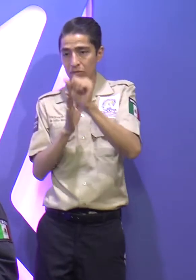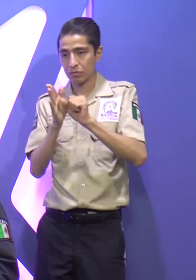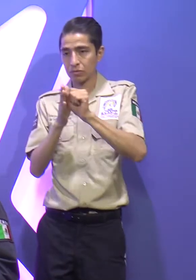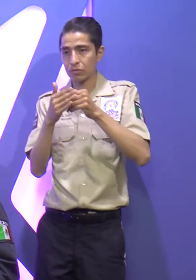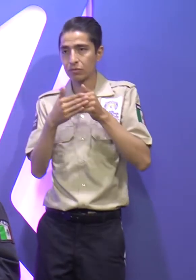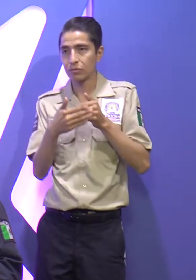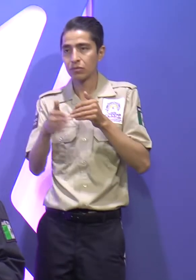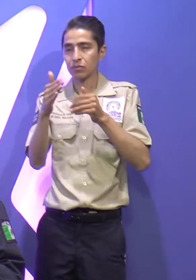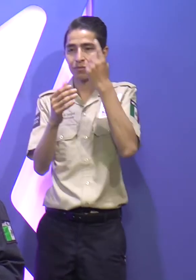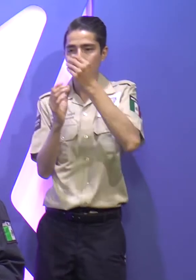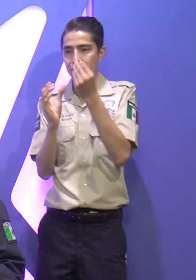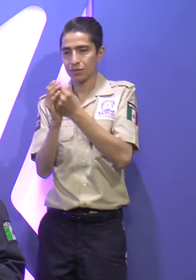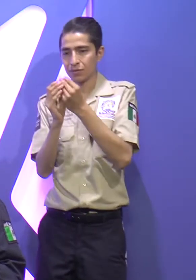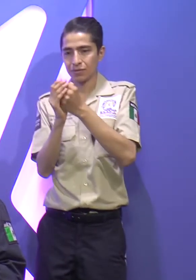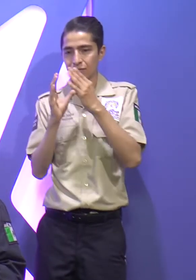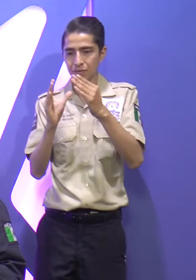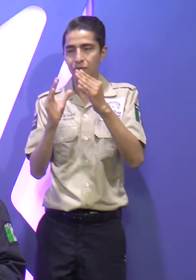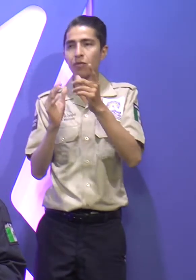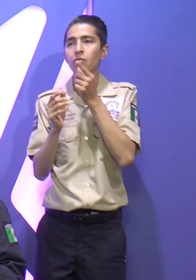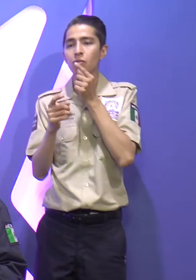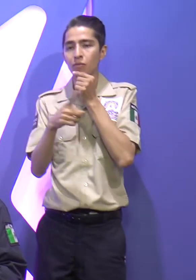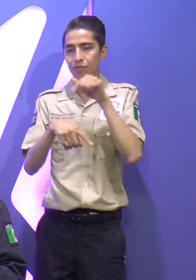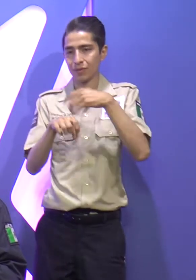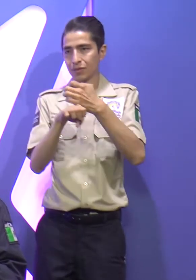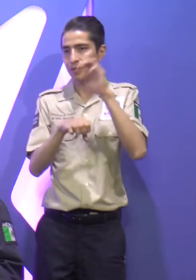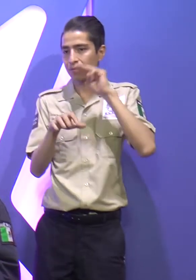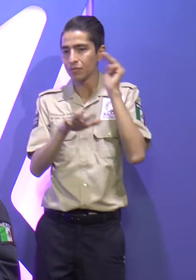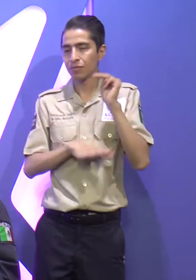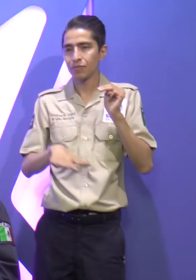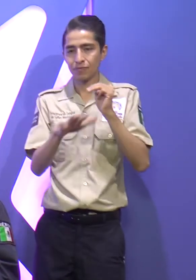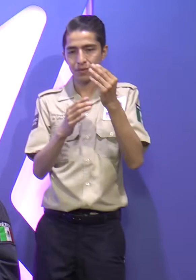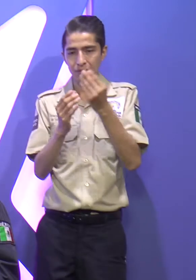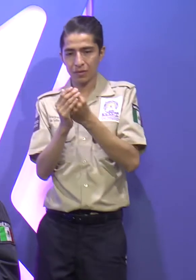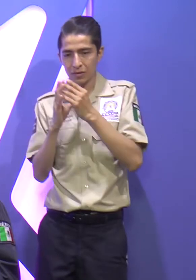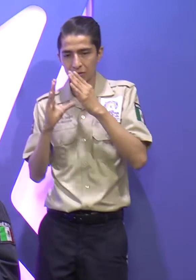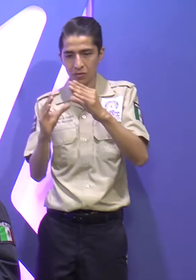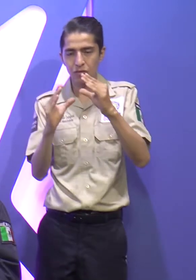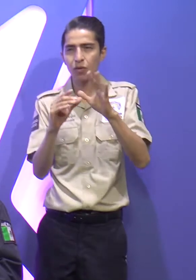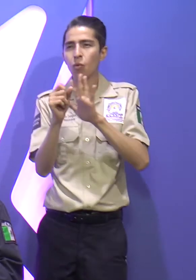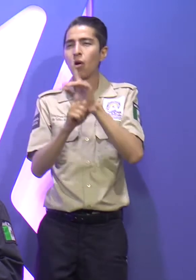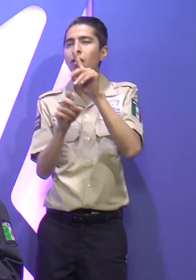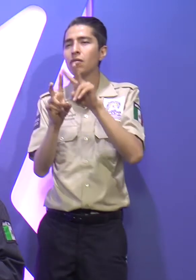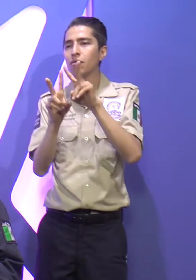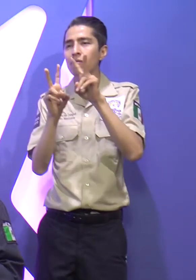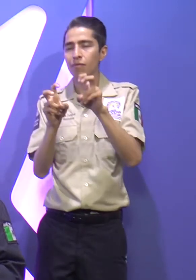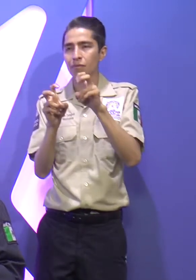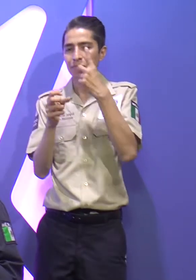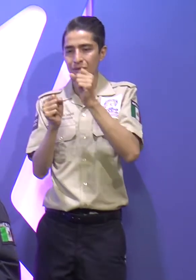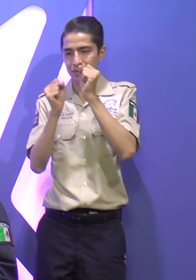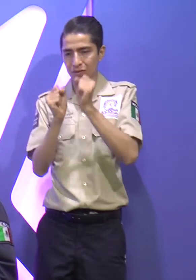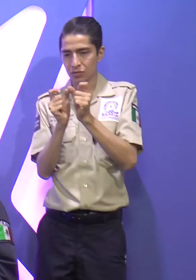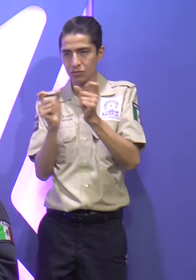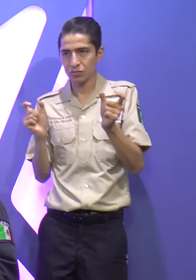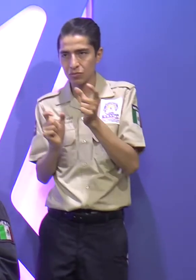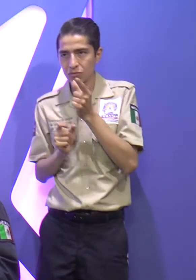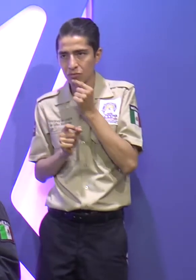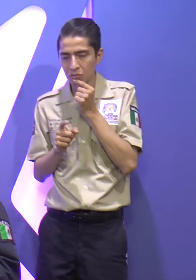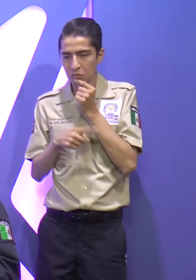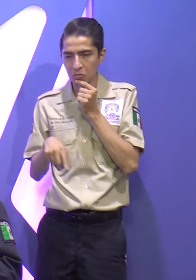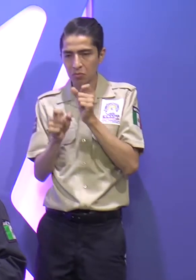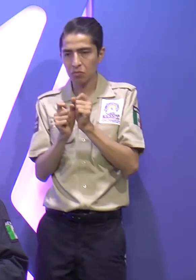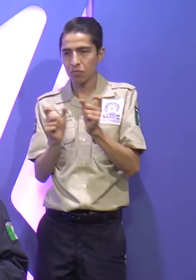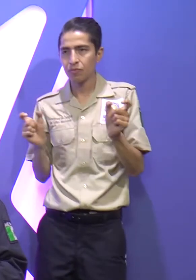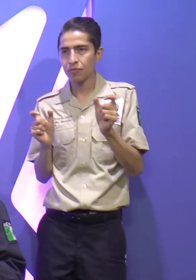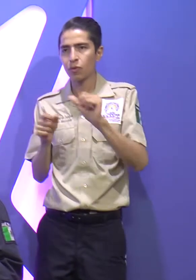estaremos capacitando a nuestros policías aquí en el Estado de Michoacán con temas de materia de seguridad pública